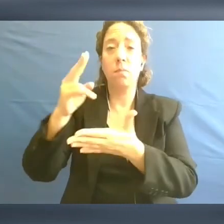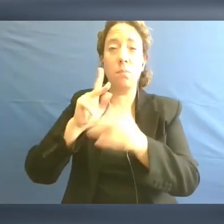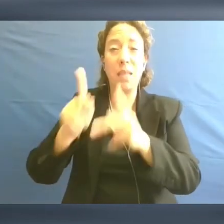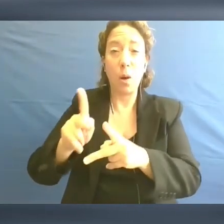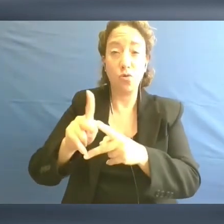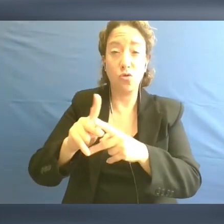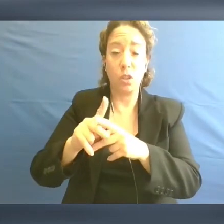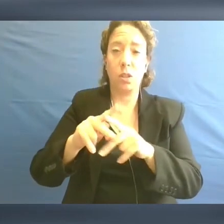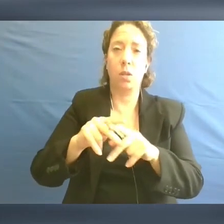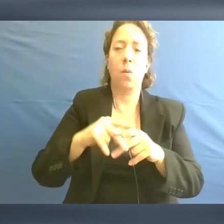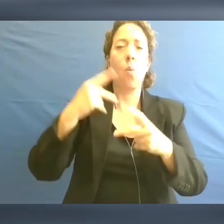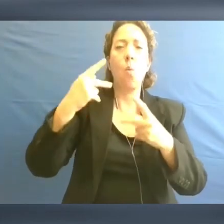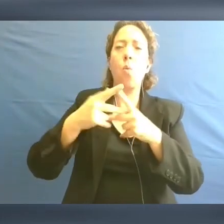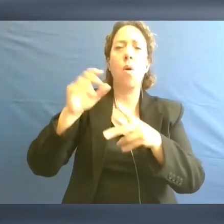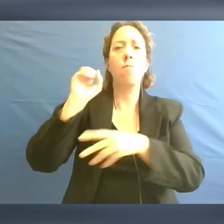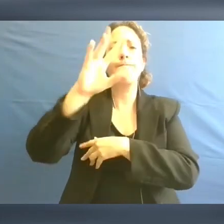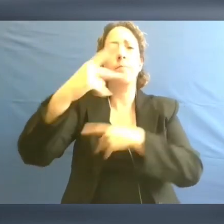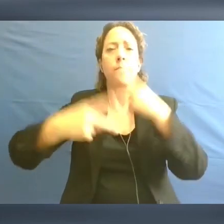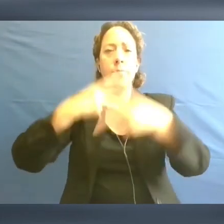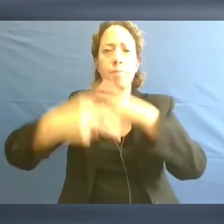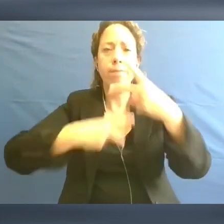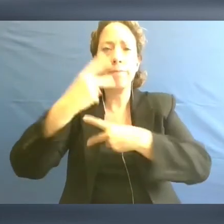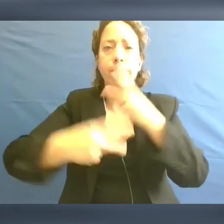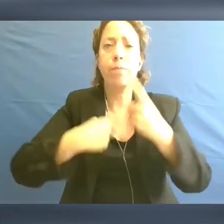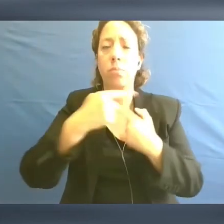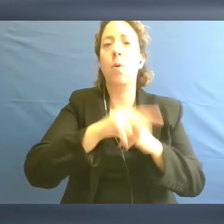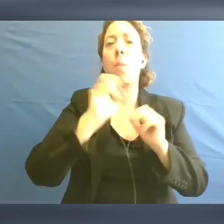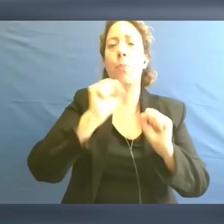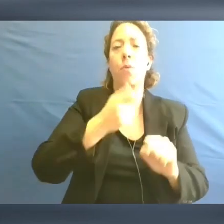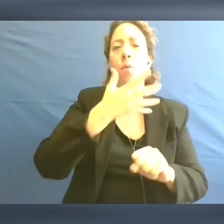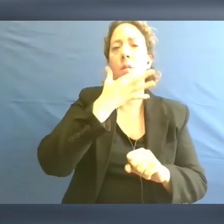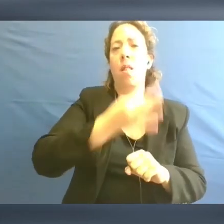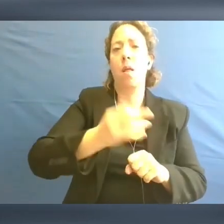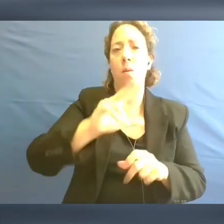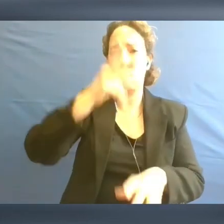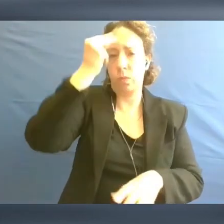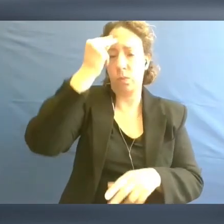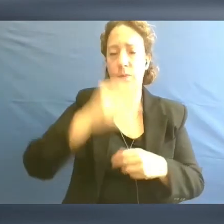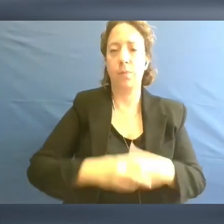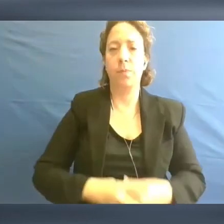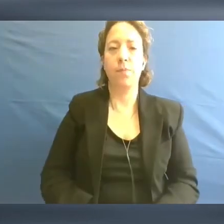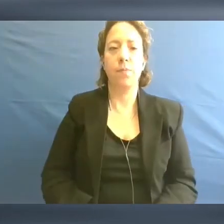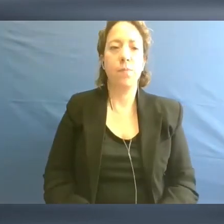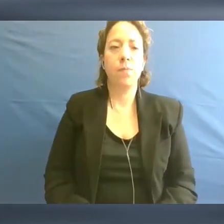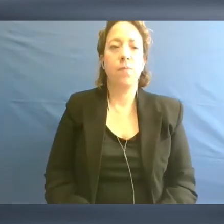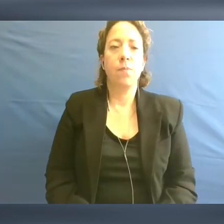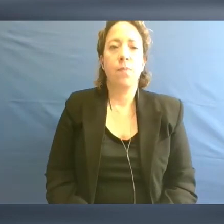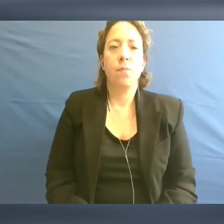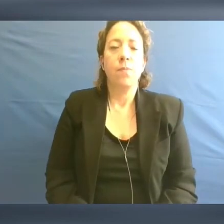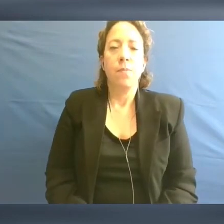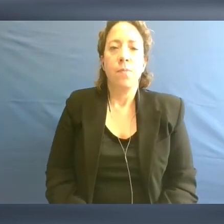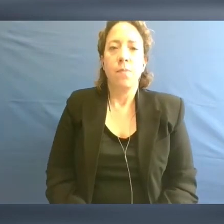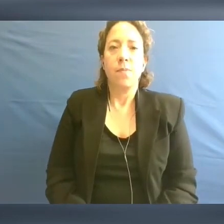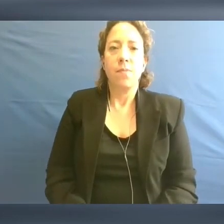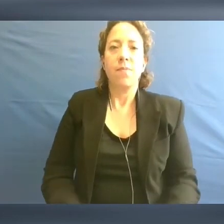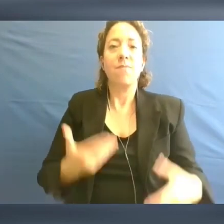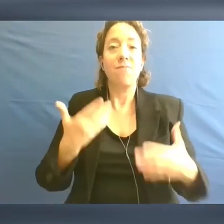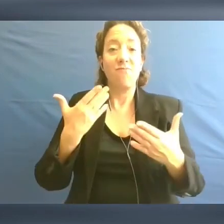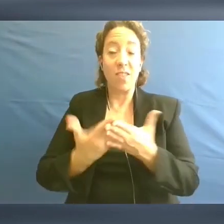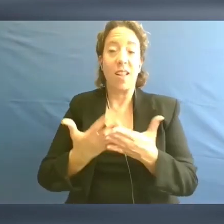les slides d'un enseignant de façon beaucoup plus aisée. Voilà, ça c'est la visée globale